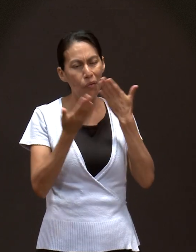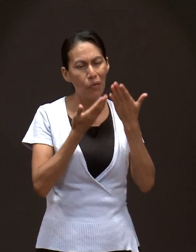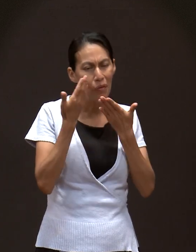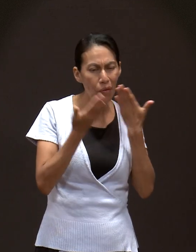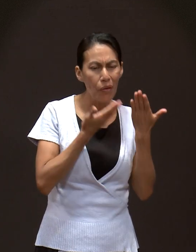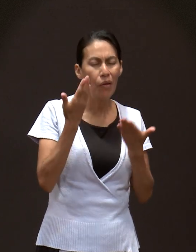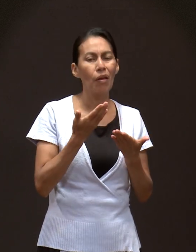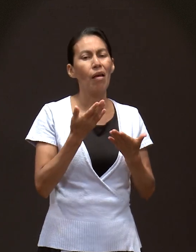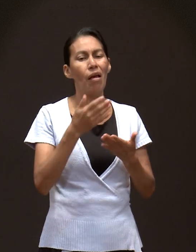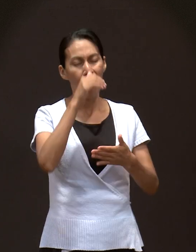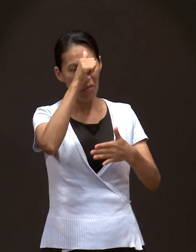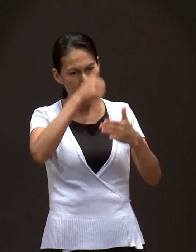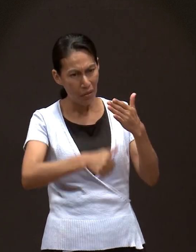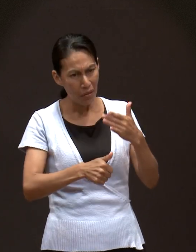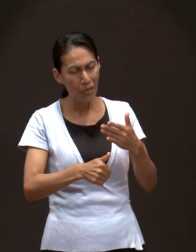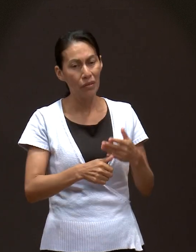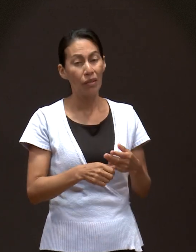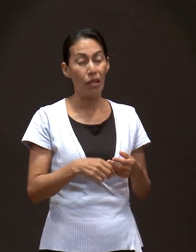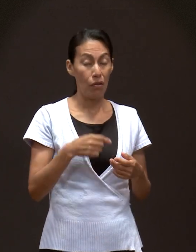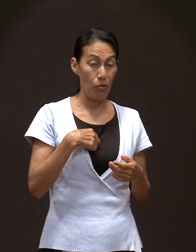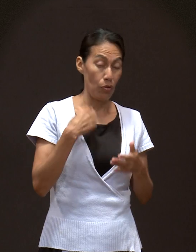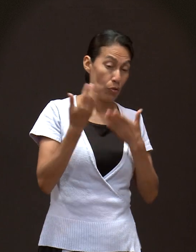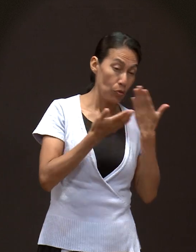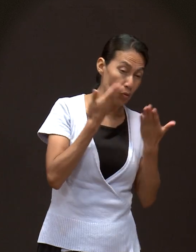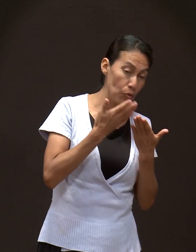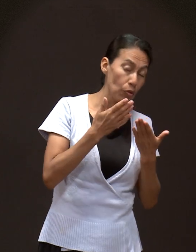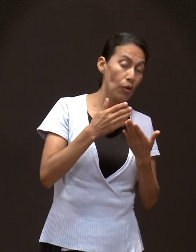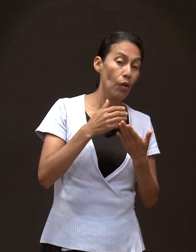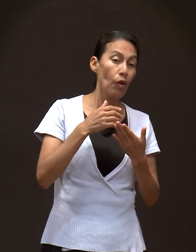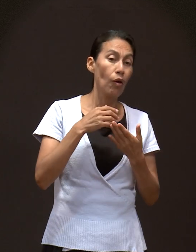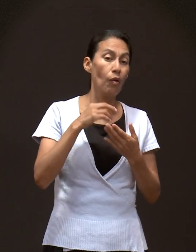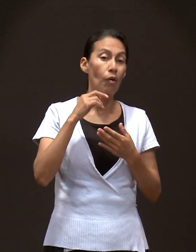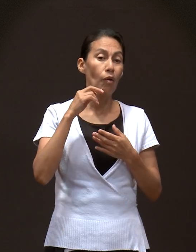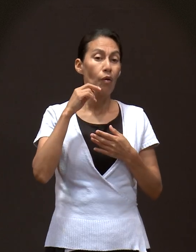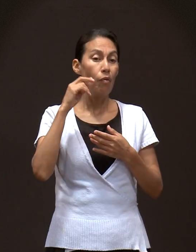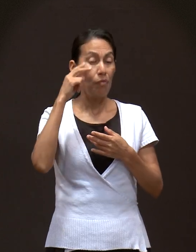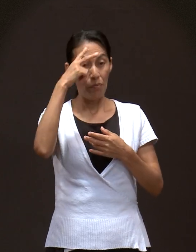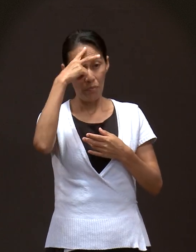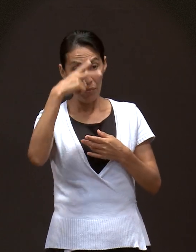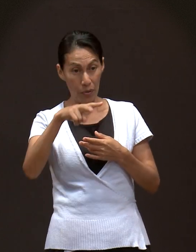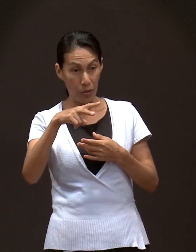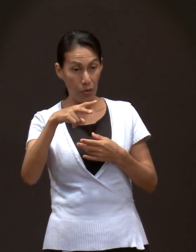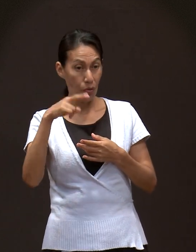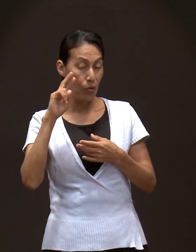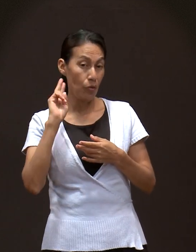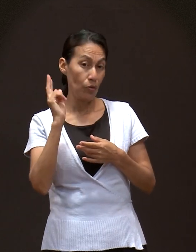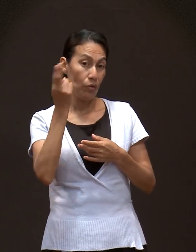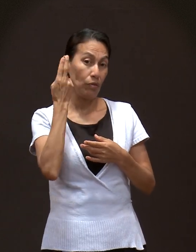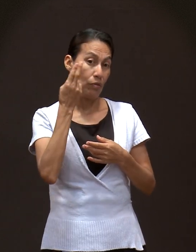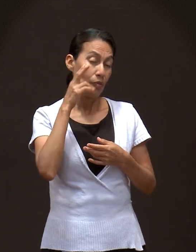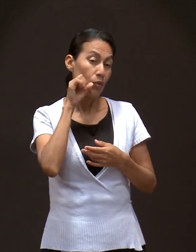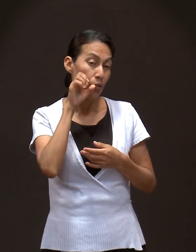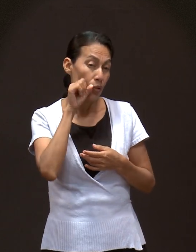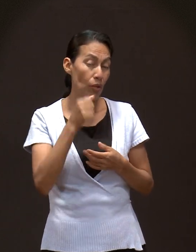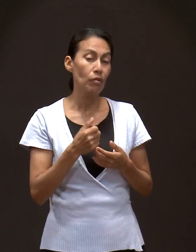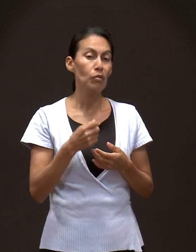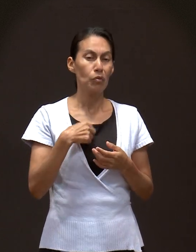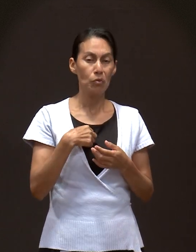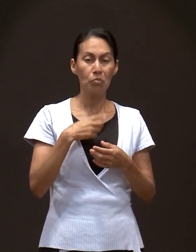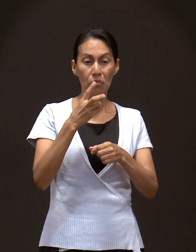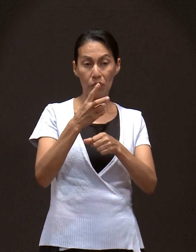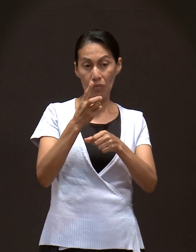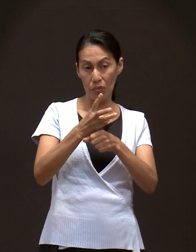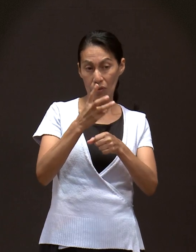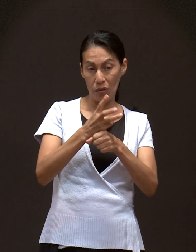pues, soy un estudiante adventista. Estudio en México, en la Universidad de Montemorelos. Y estoy estudiando actualmente,